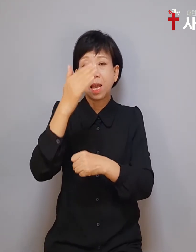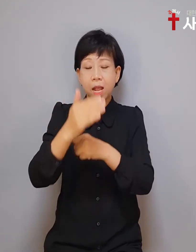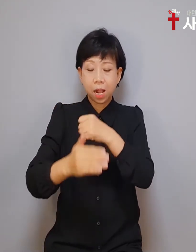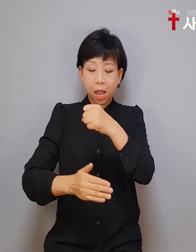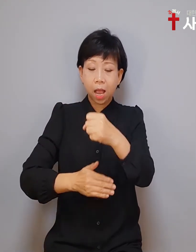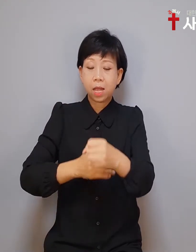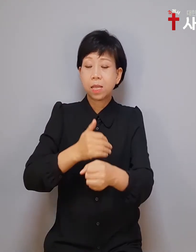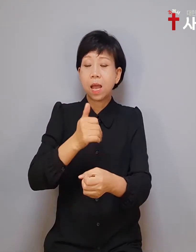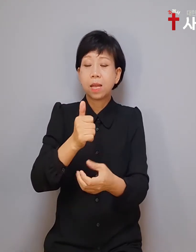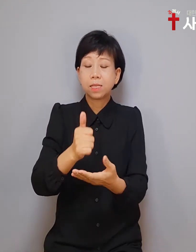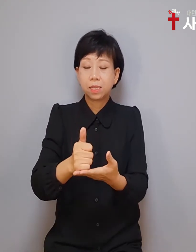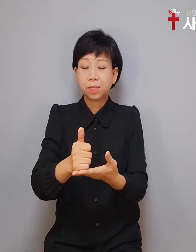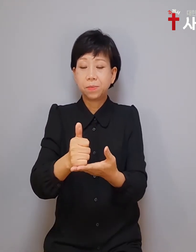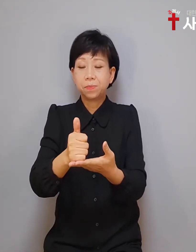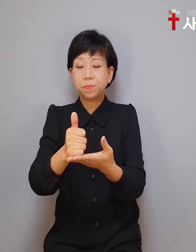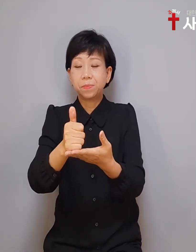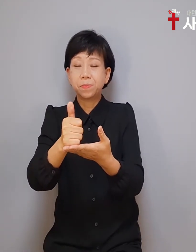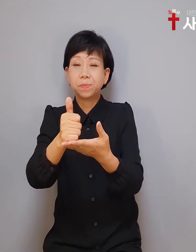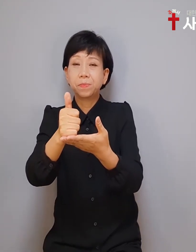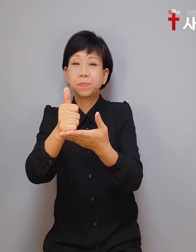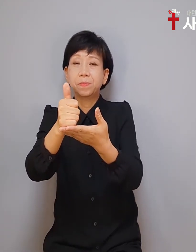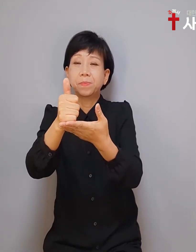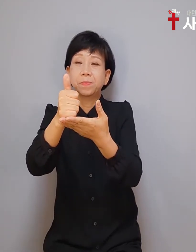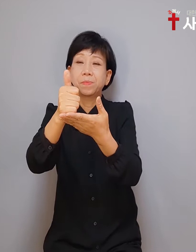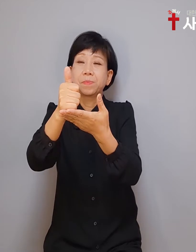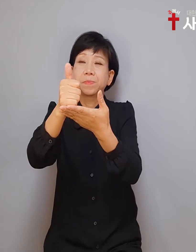에베네셀 하나님